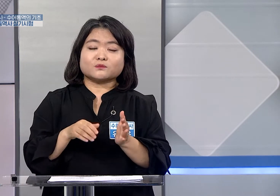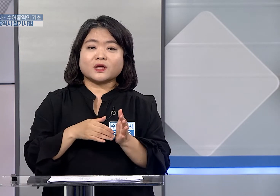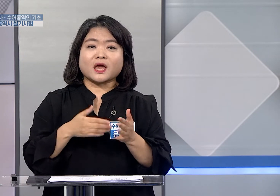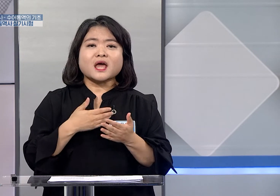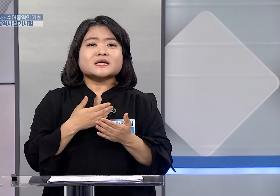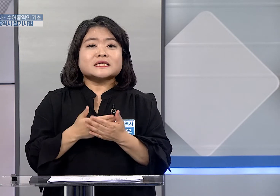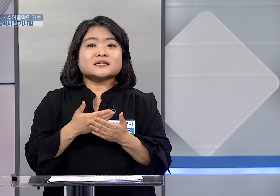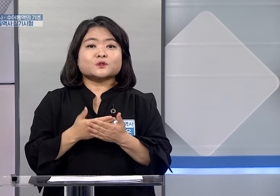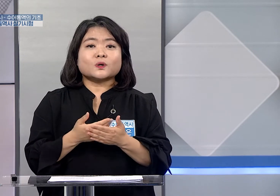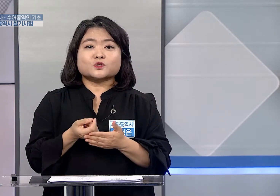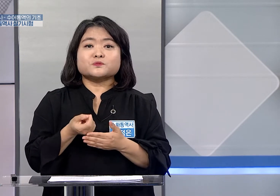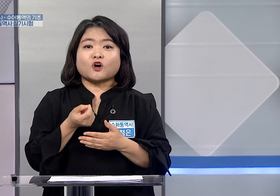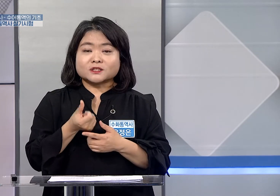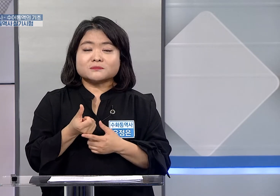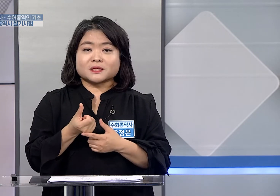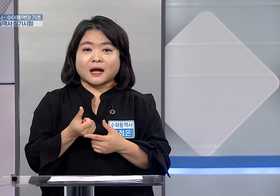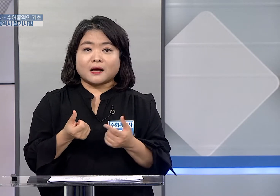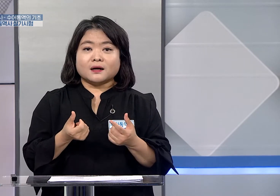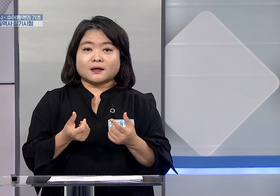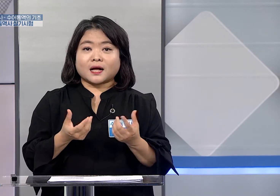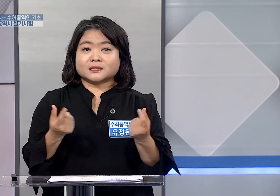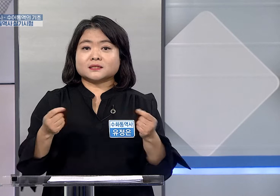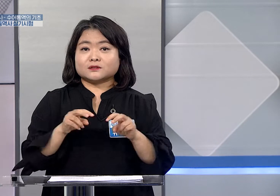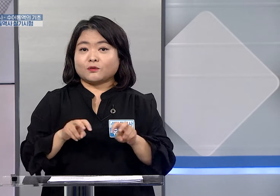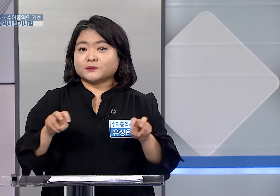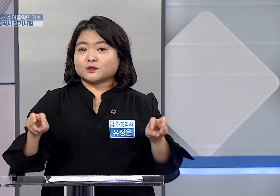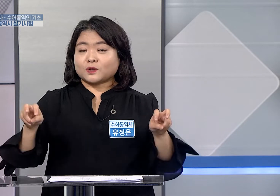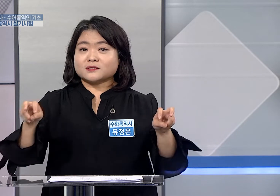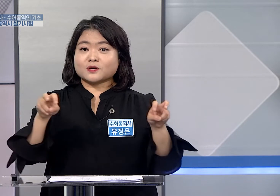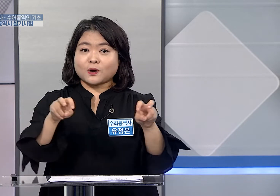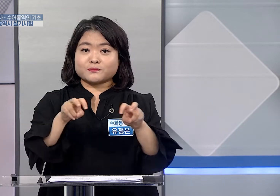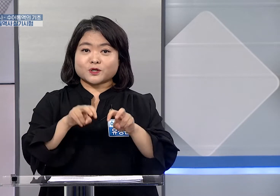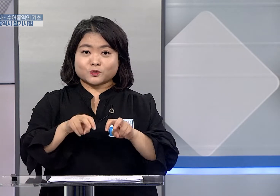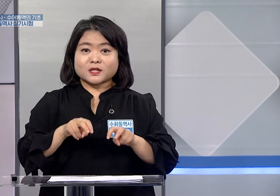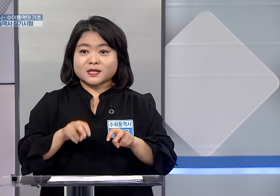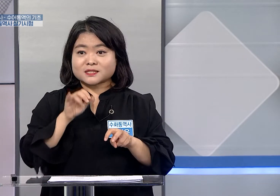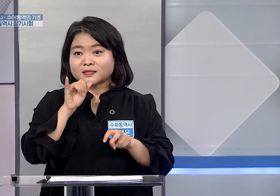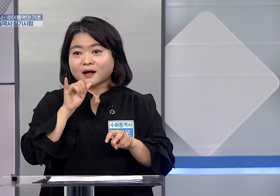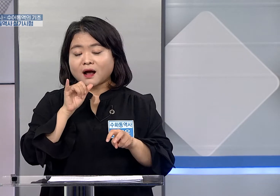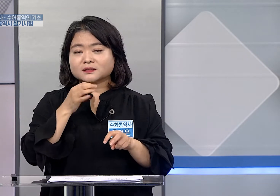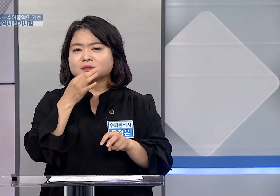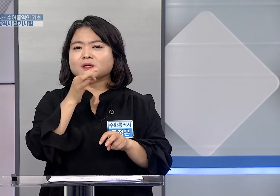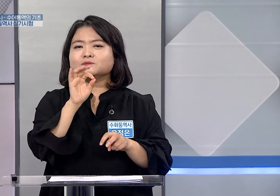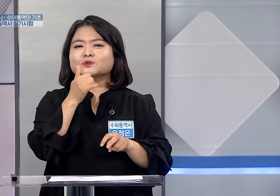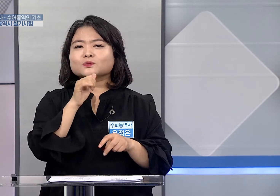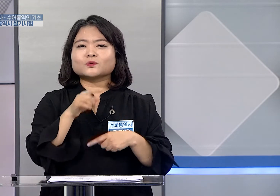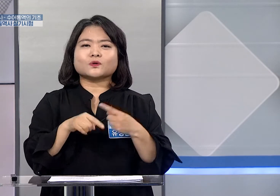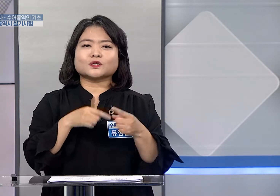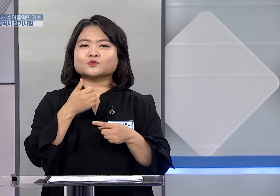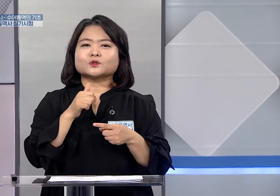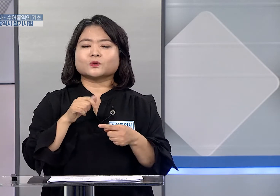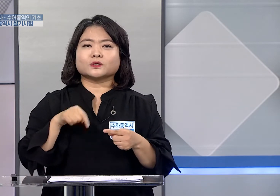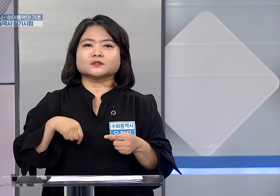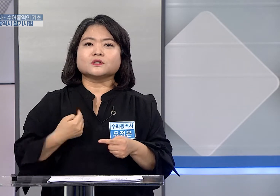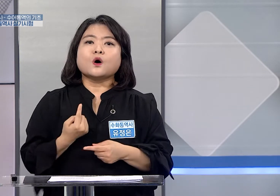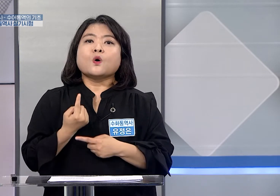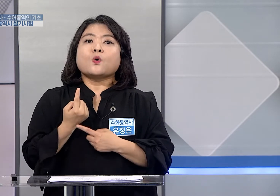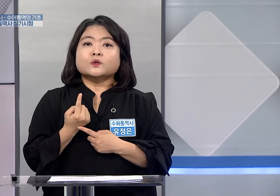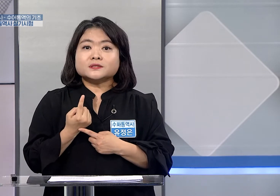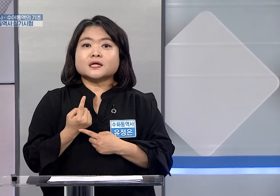때문에 긴장도가 좀 적습니다. 같이 옆자리도 앉아있고 앞자리도 앉아있으니까. 그렇지만 음성 통역과 수화 통역은 혼자